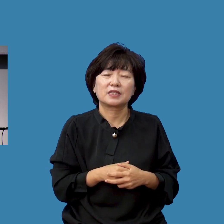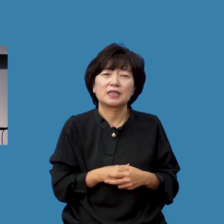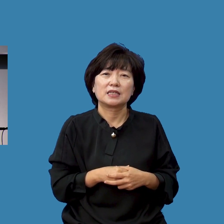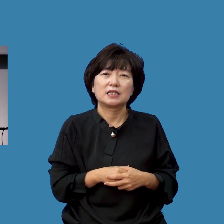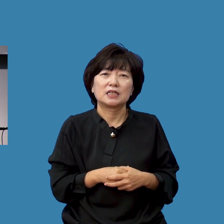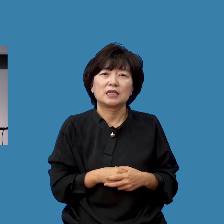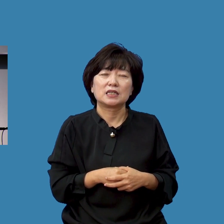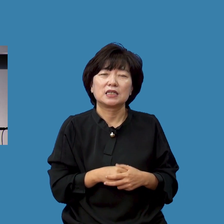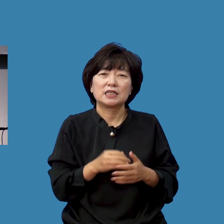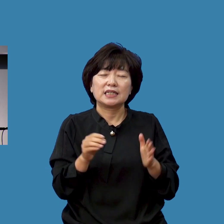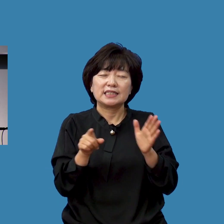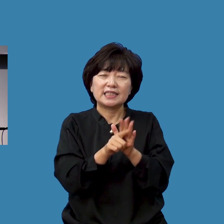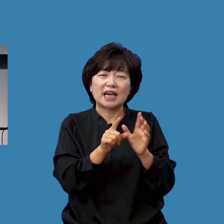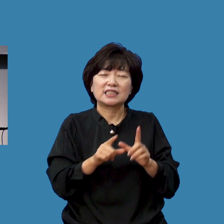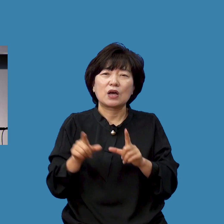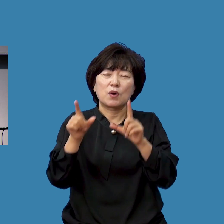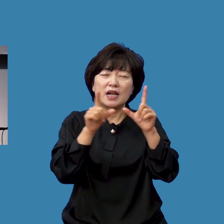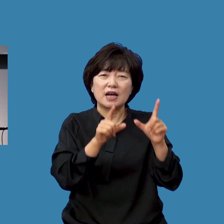그리고 제가